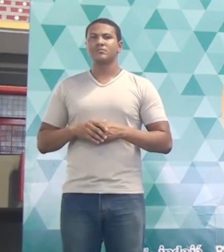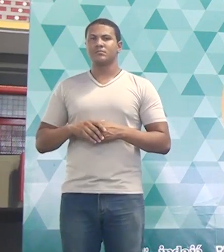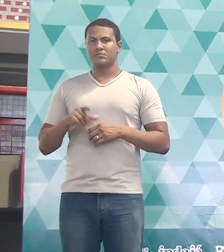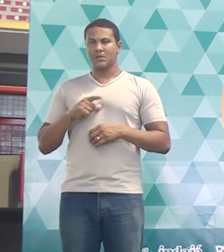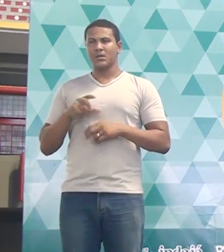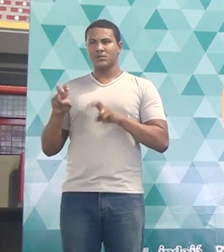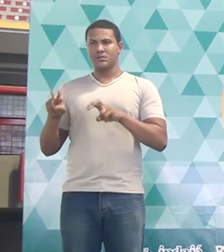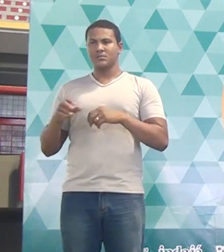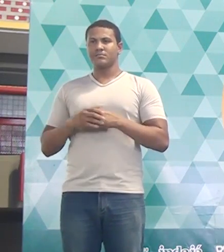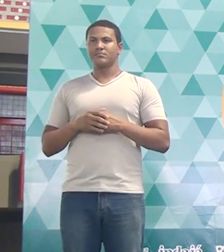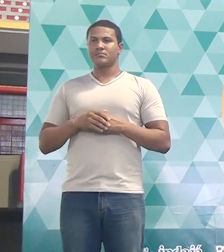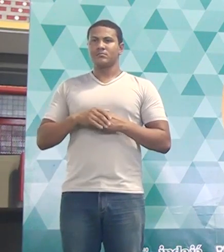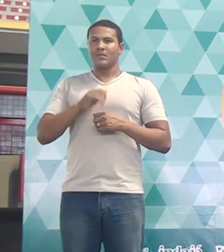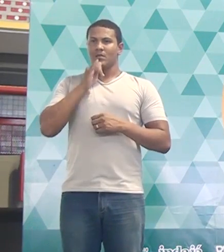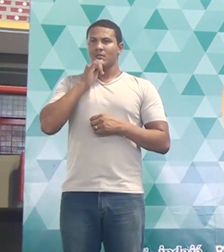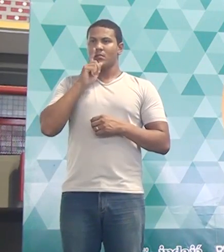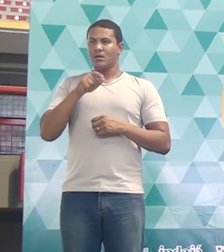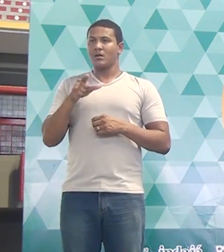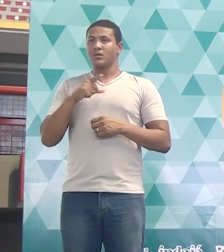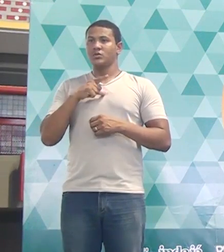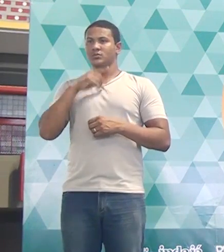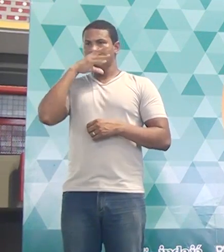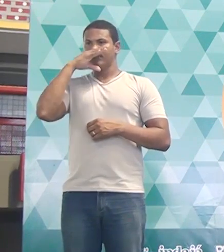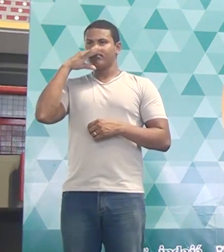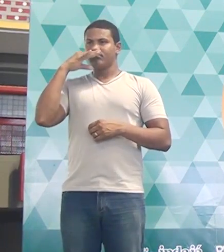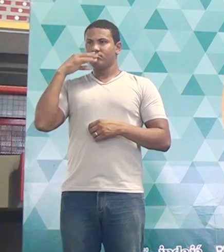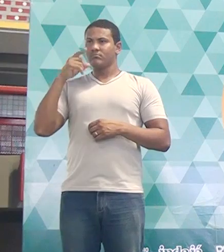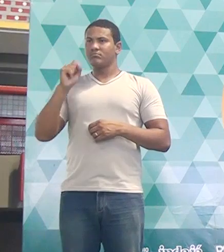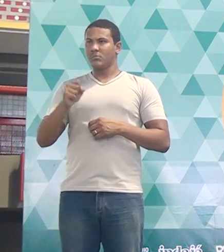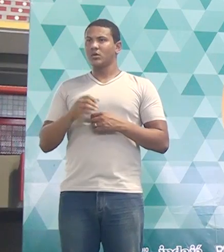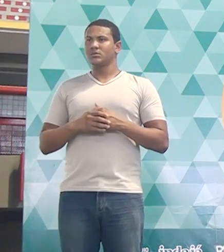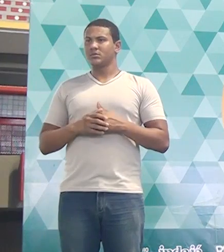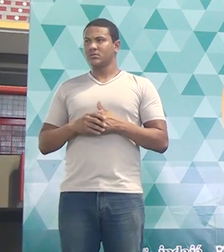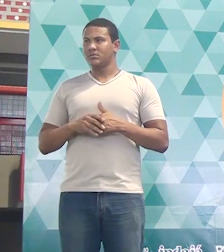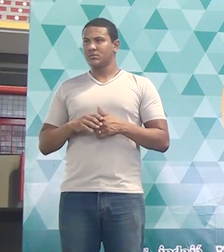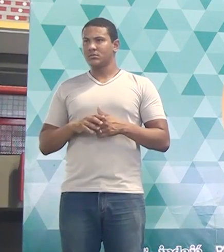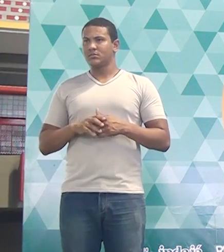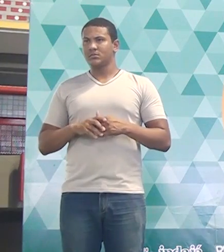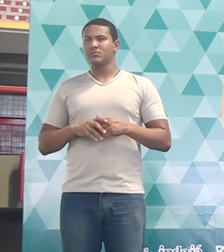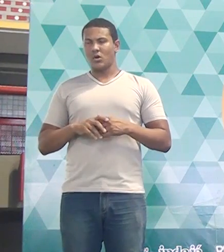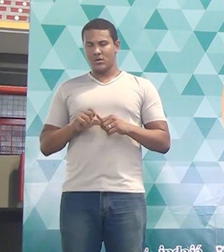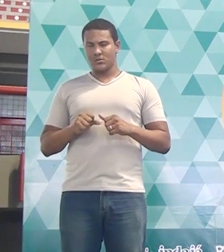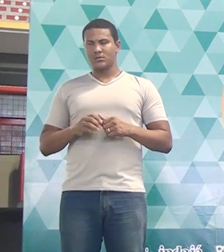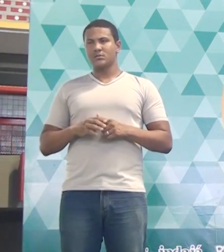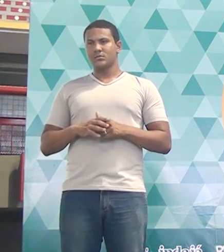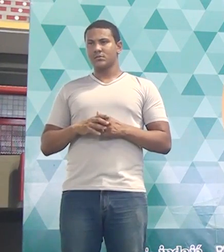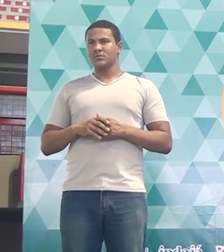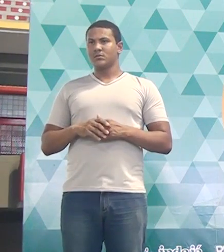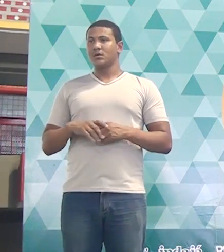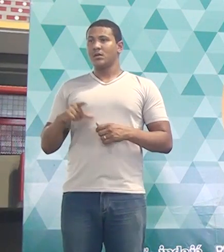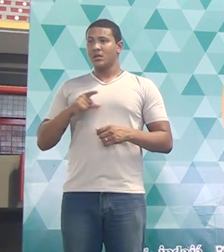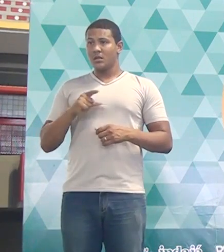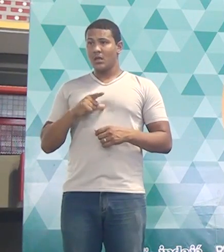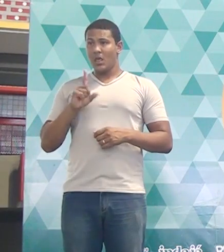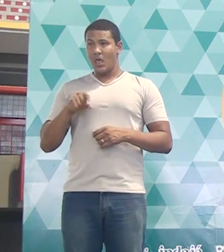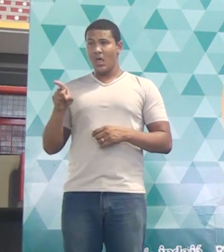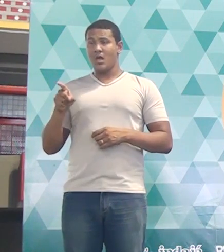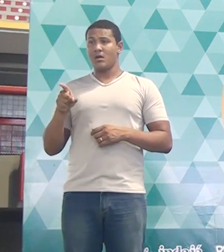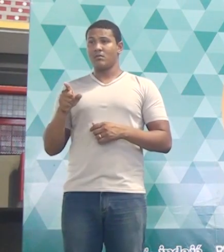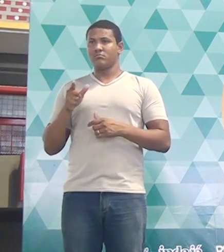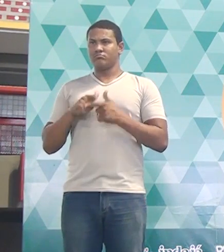sulfídrico, que é o que tem o cheiro desagradável. Eu não sei se vocês sabiam, mas esse gás ele é ligeiramente